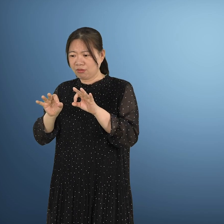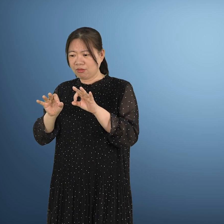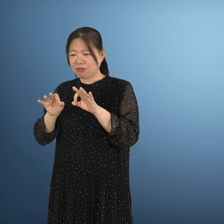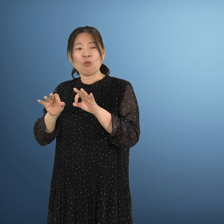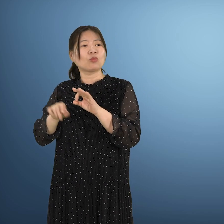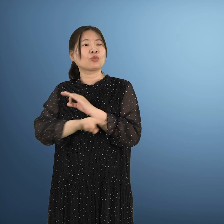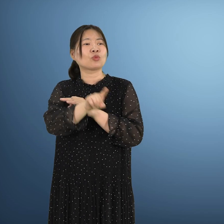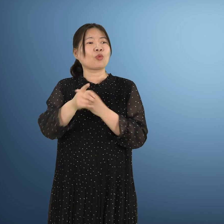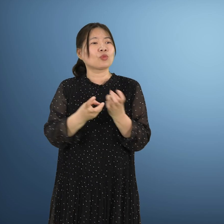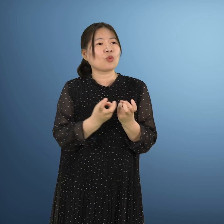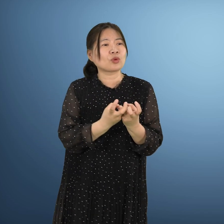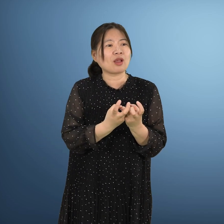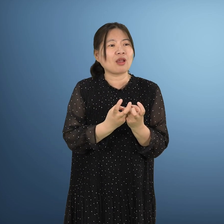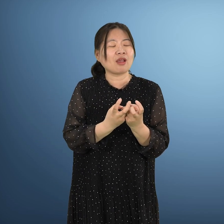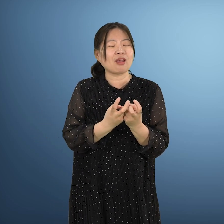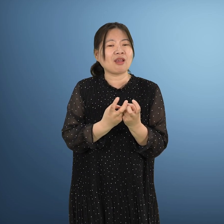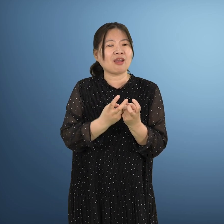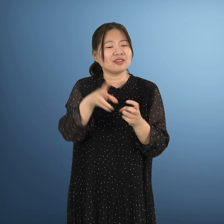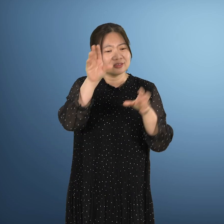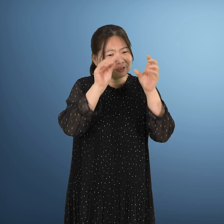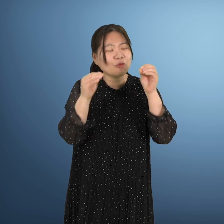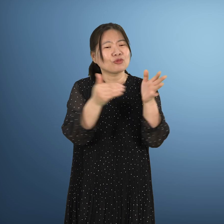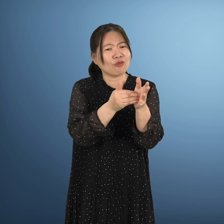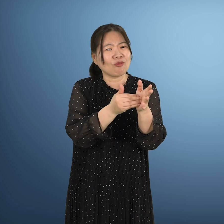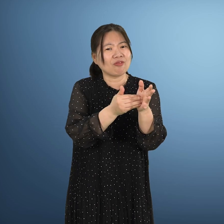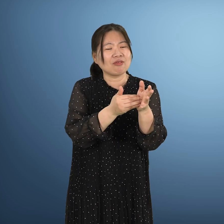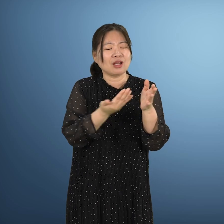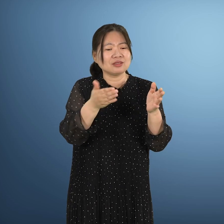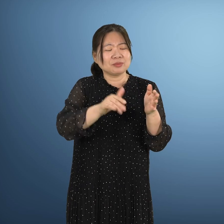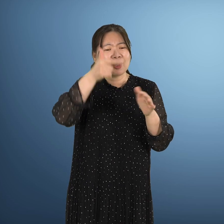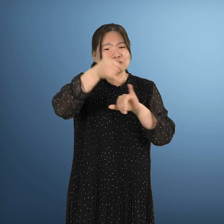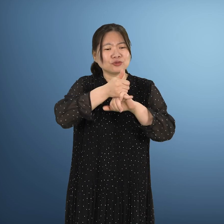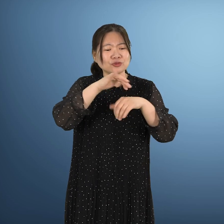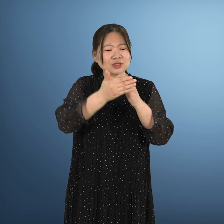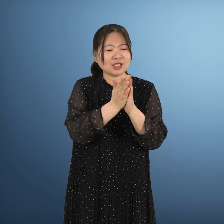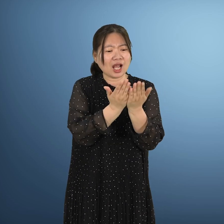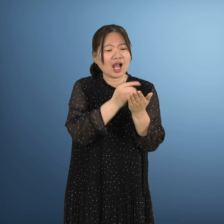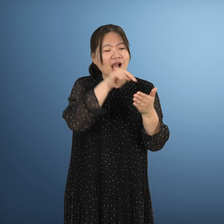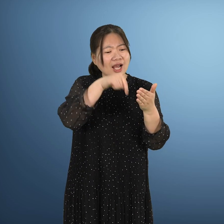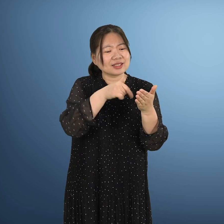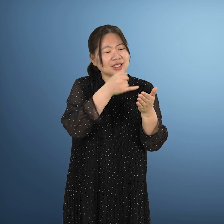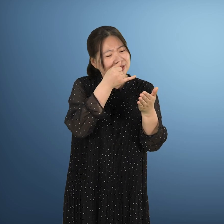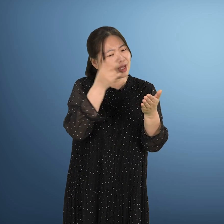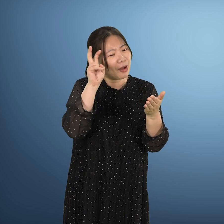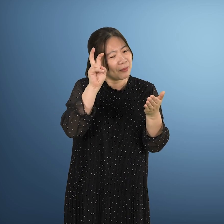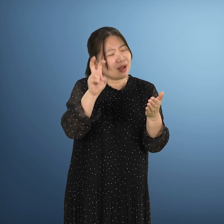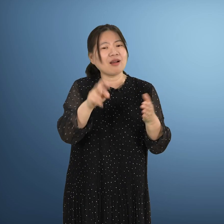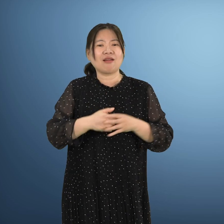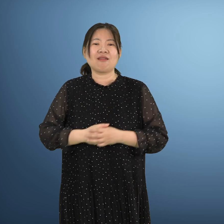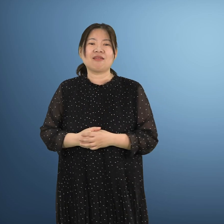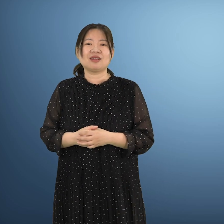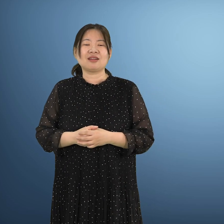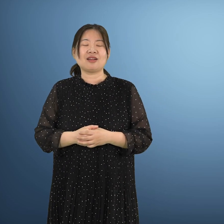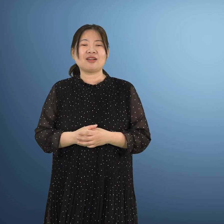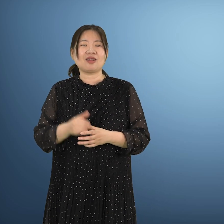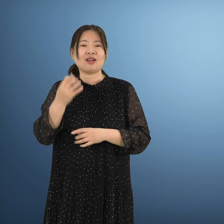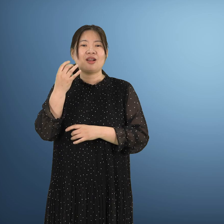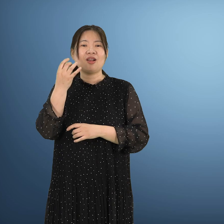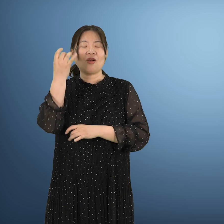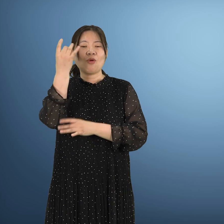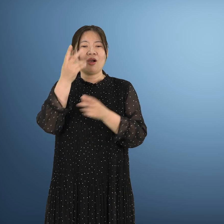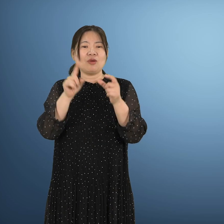했으나 들었으나, 그러면 이 말씀도 구약에 어디엔가 있겠죠. 우리 원본을 한번